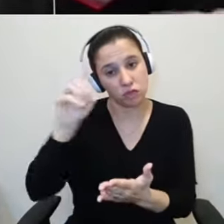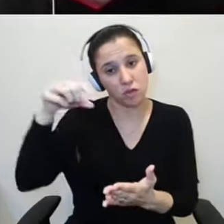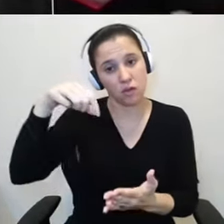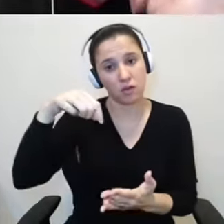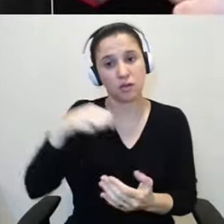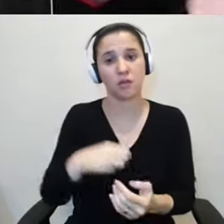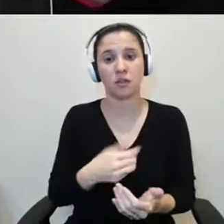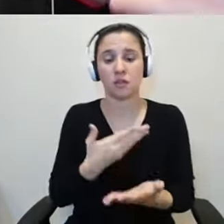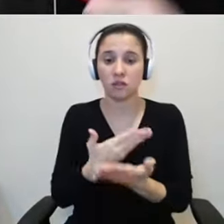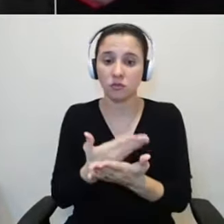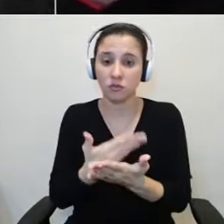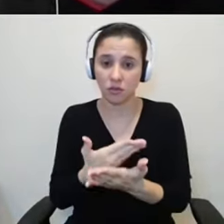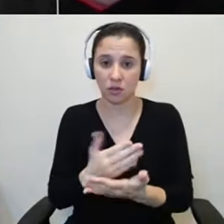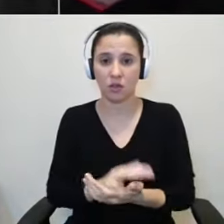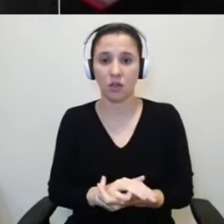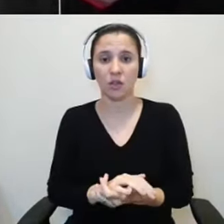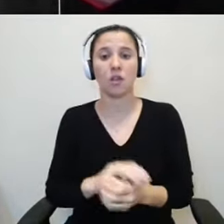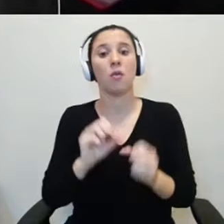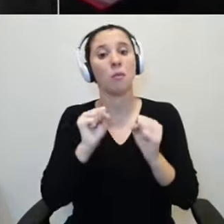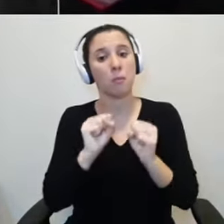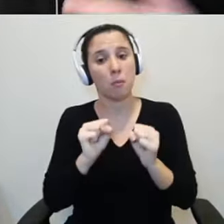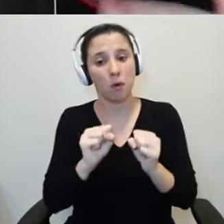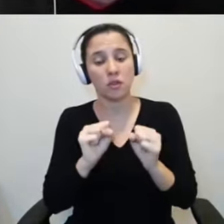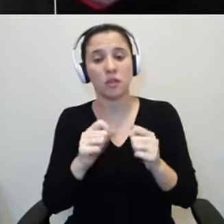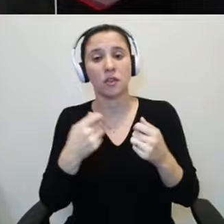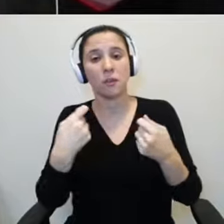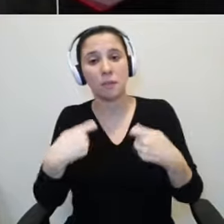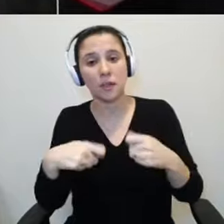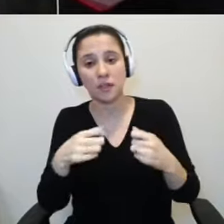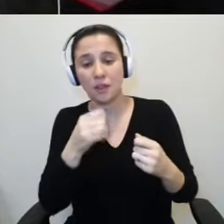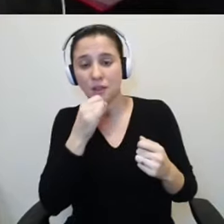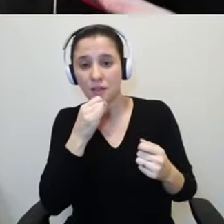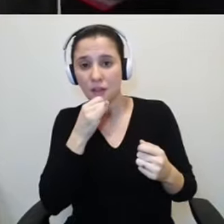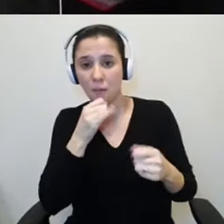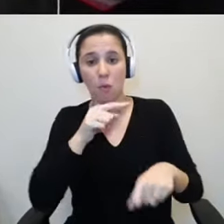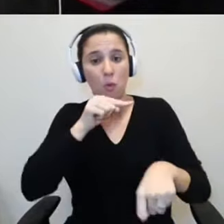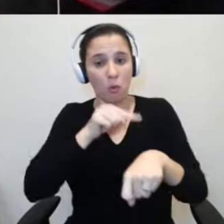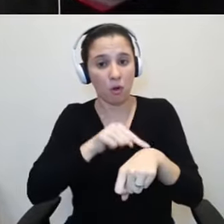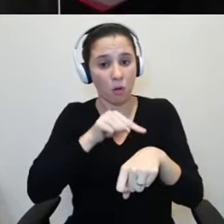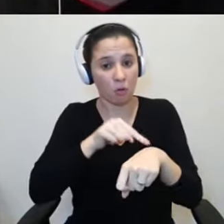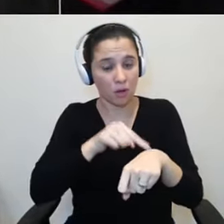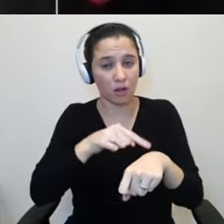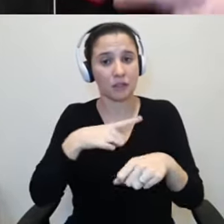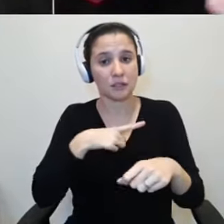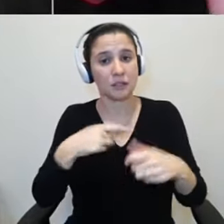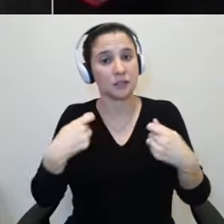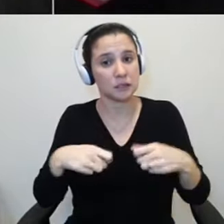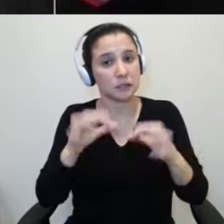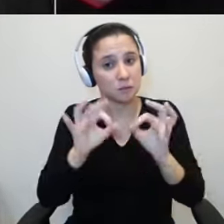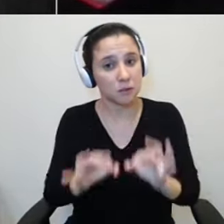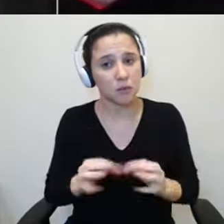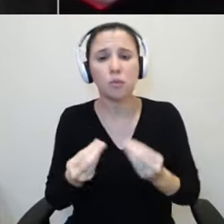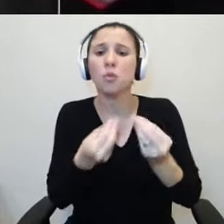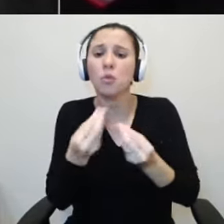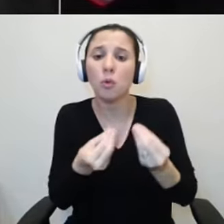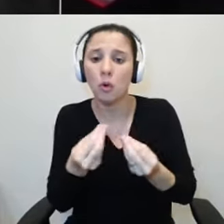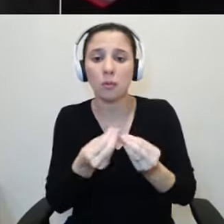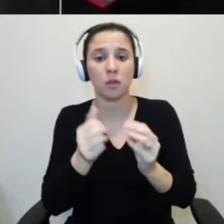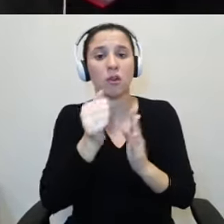gente precisa executar isso. Então, a gente precisa executar essa carga horária. Como é que ela vai ser executada? Com essas atividades